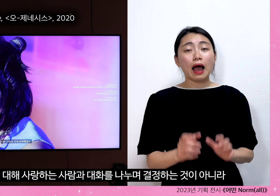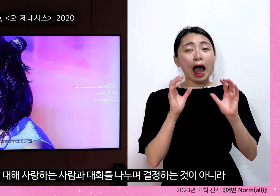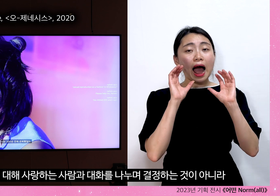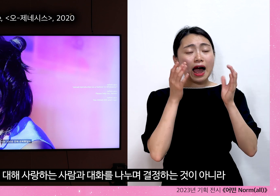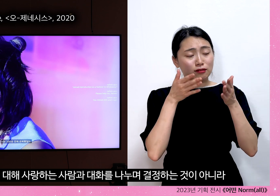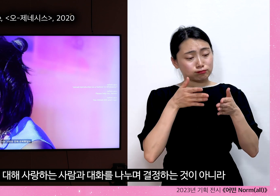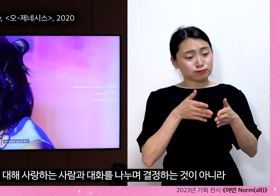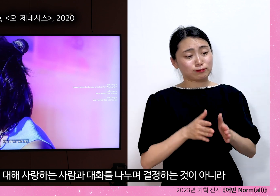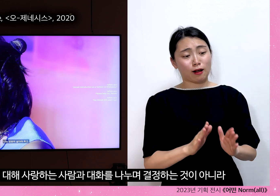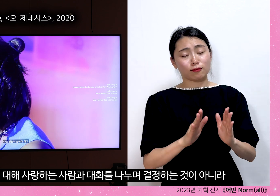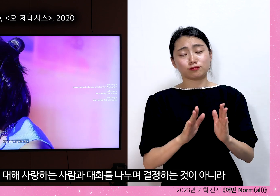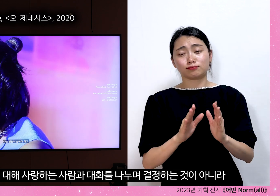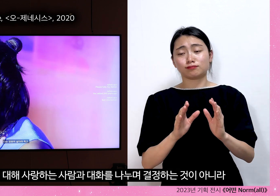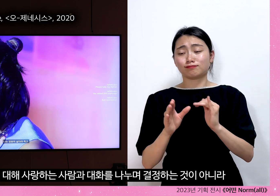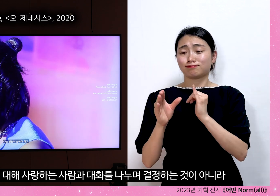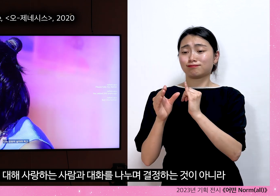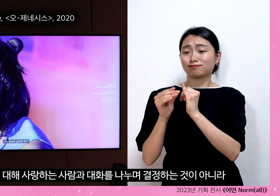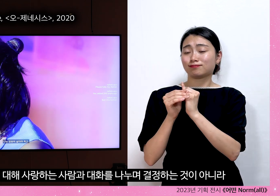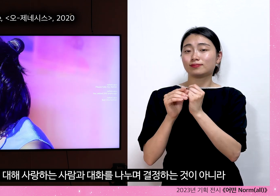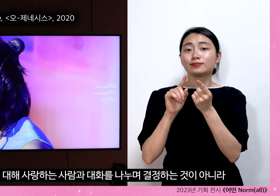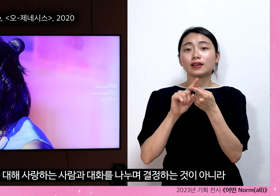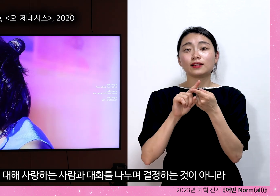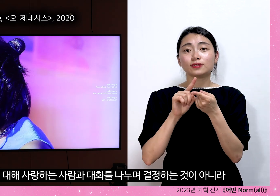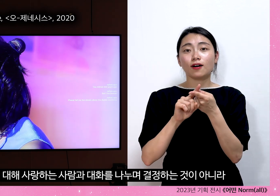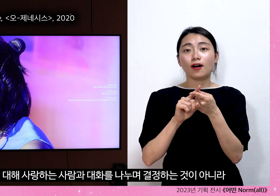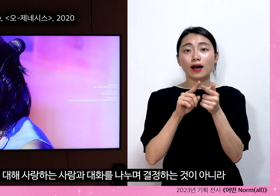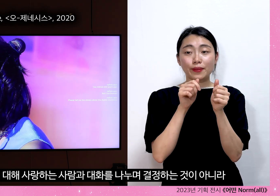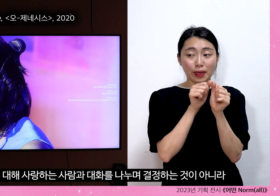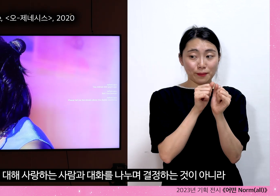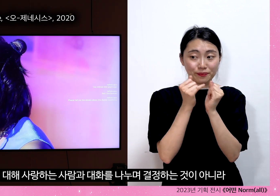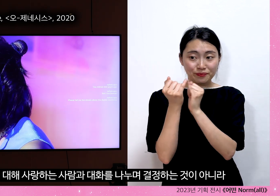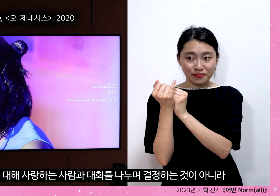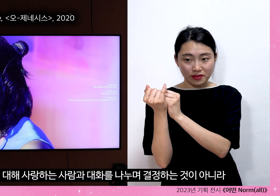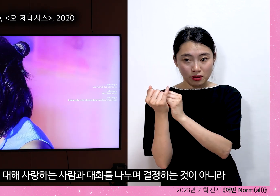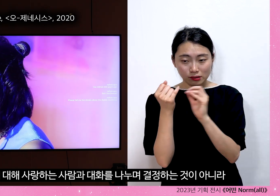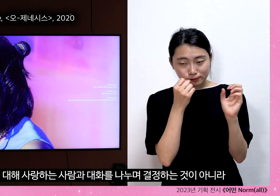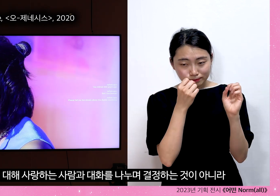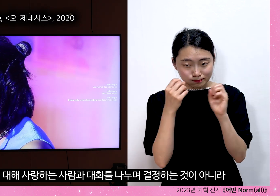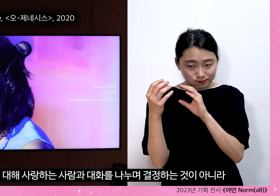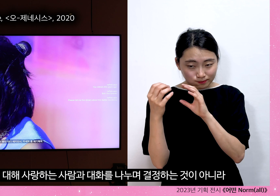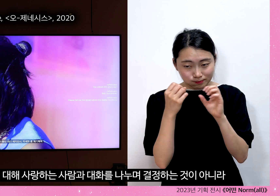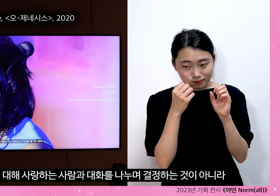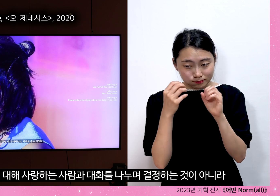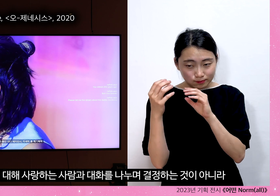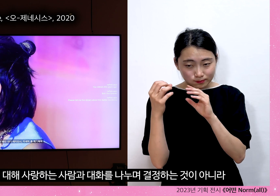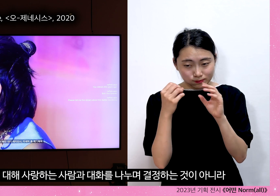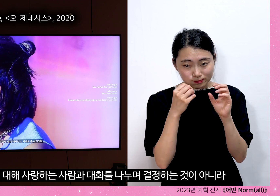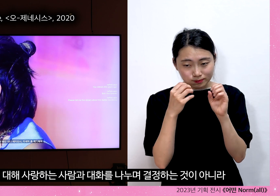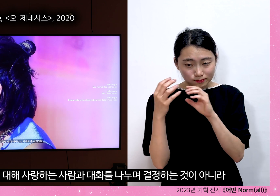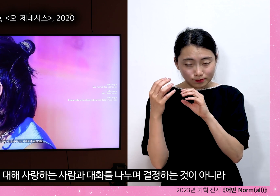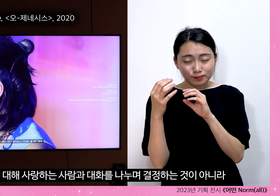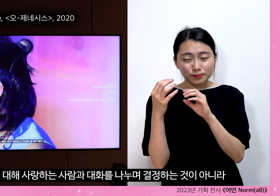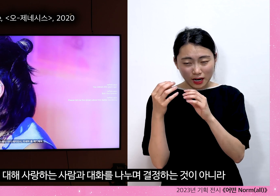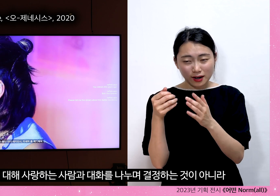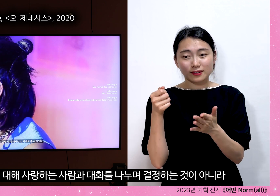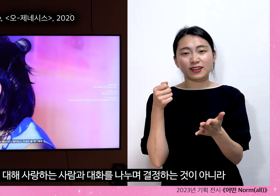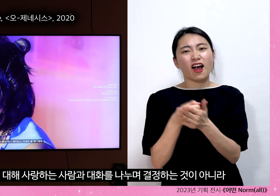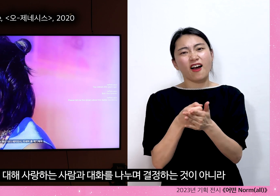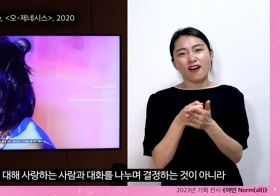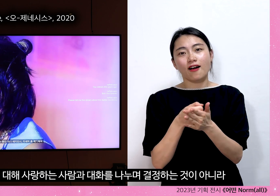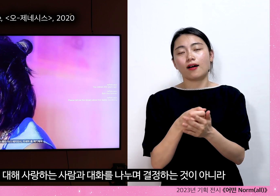임신과 출산에 대해 사랑하는 사람과 대화를 나누며 결정하는 것이